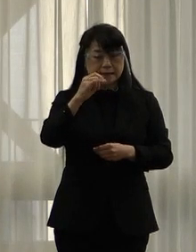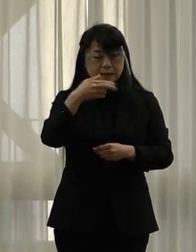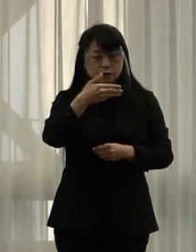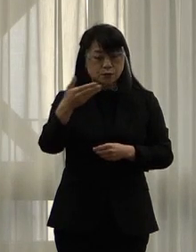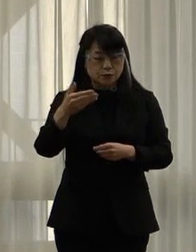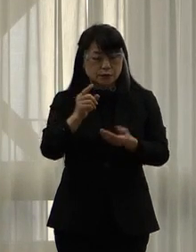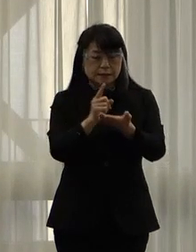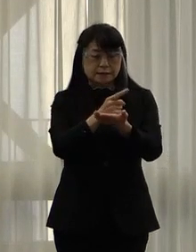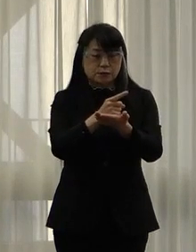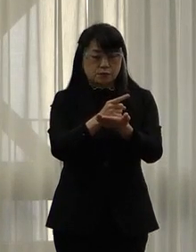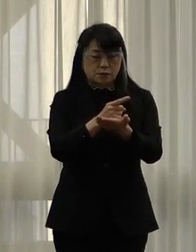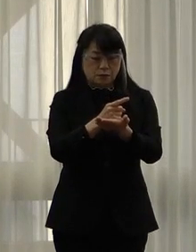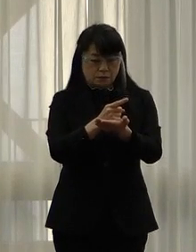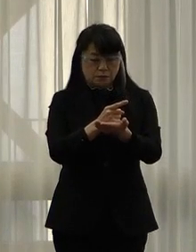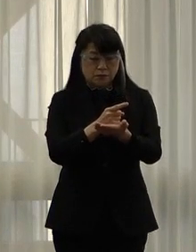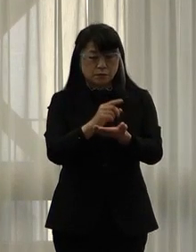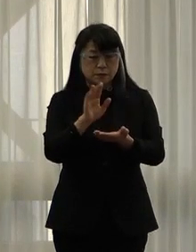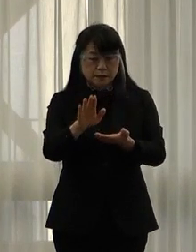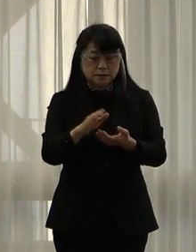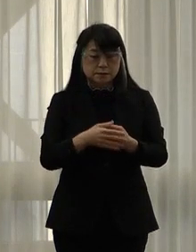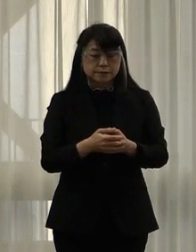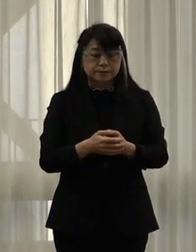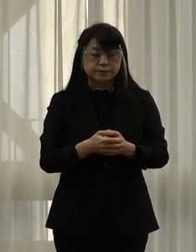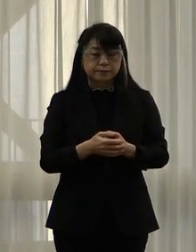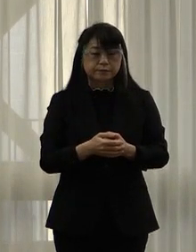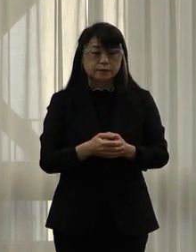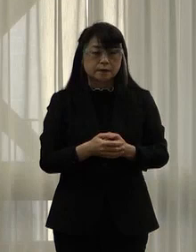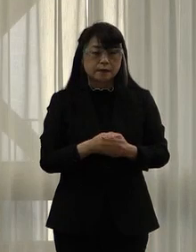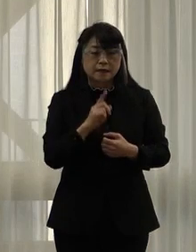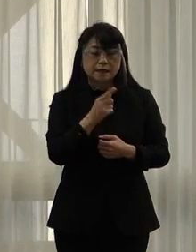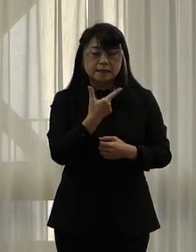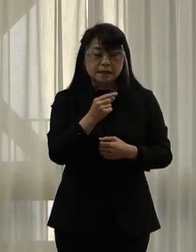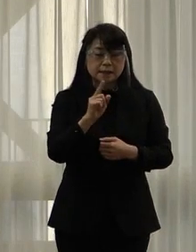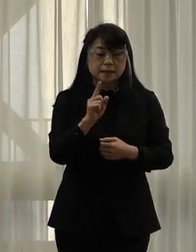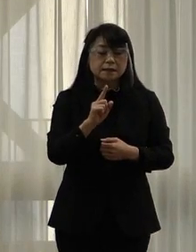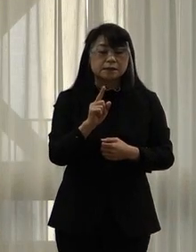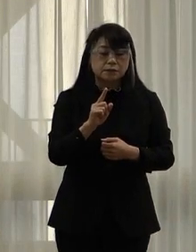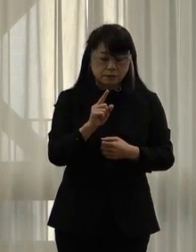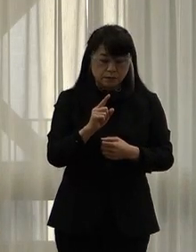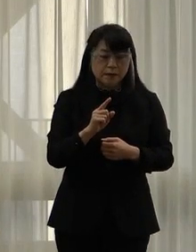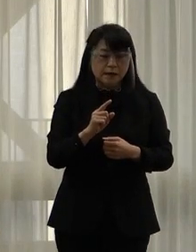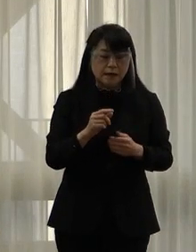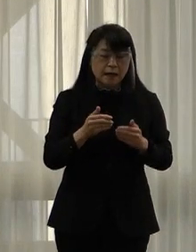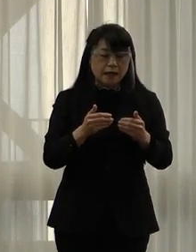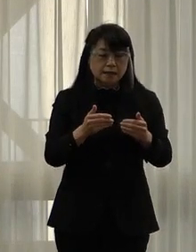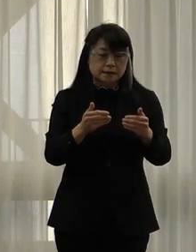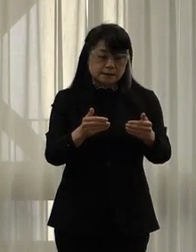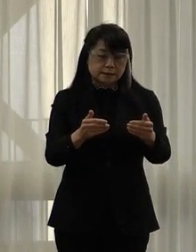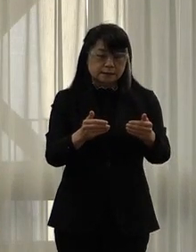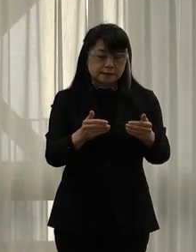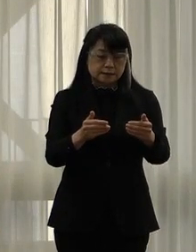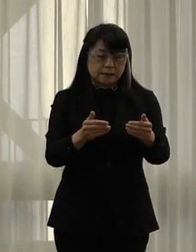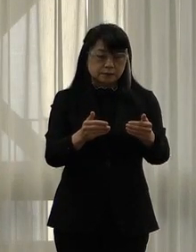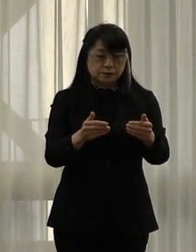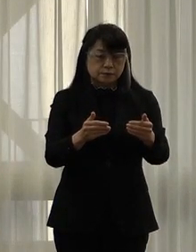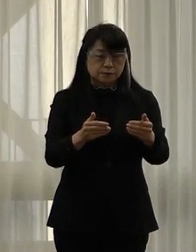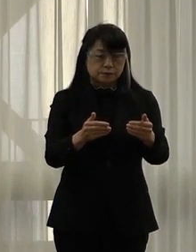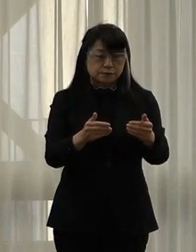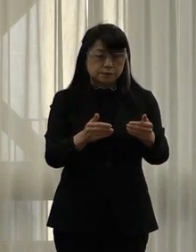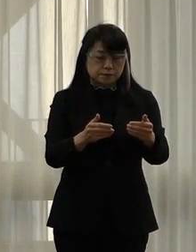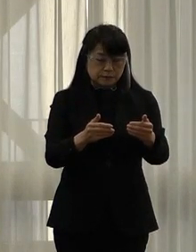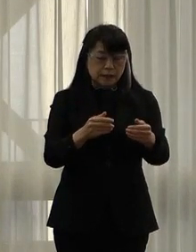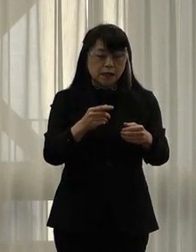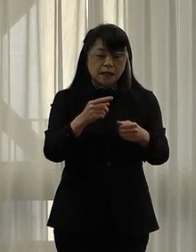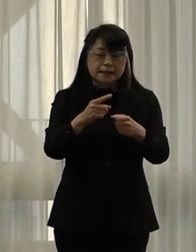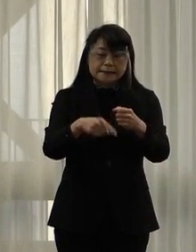というと、かなりのそのウェルビング推進課を中心とした地域政策局のチームが、まあ、1年ある